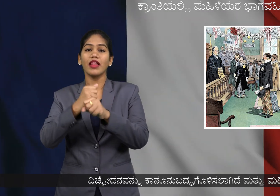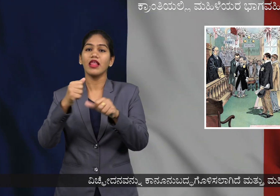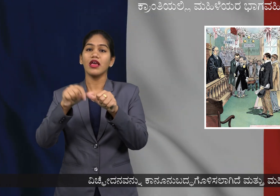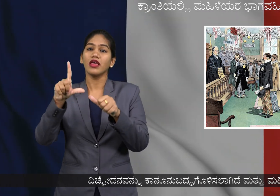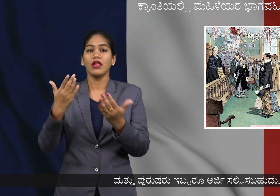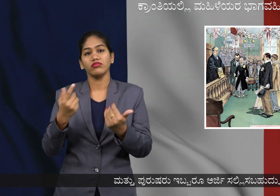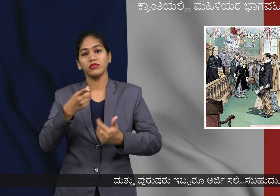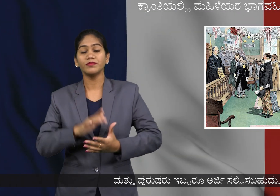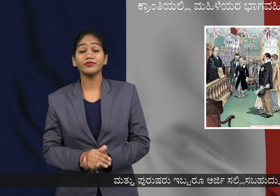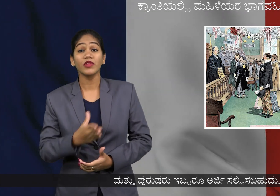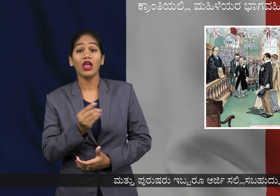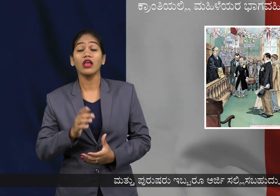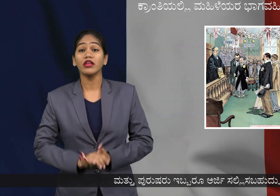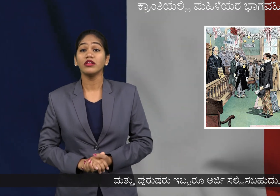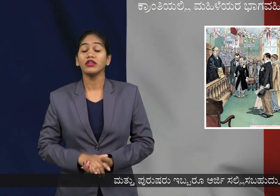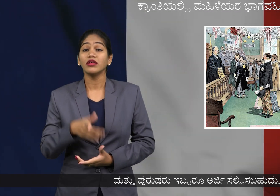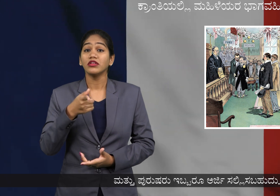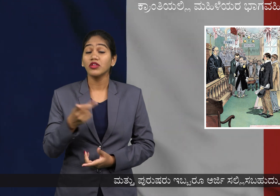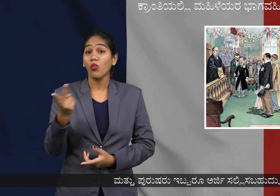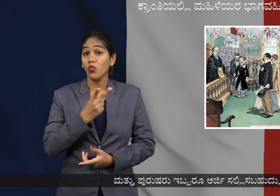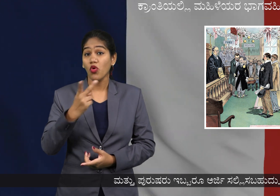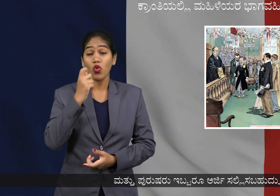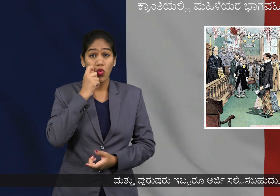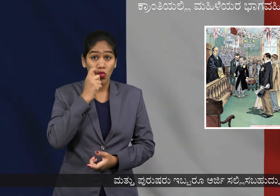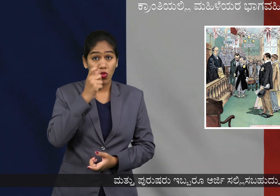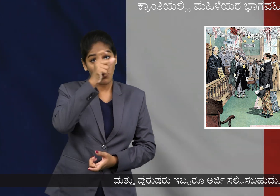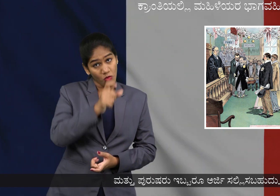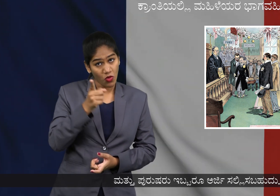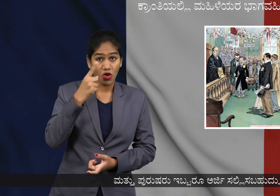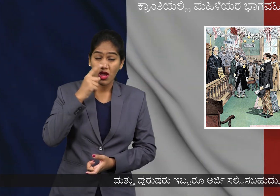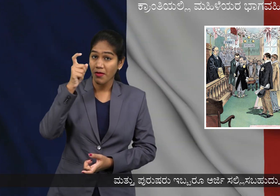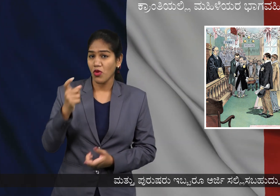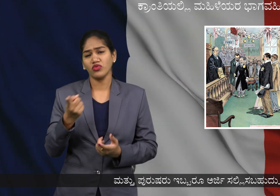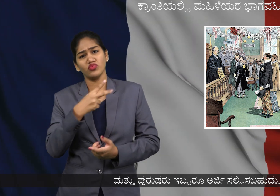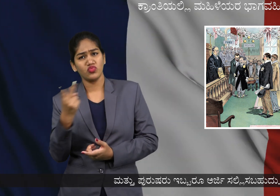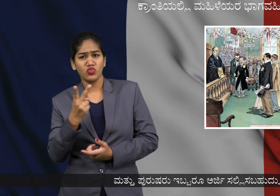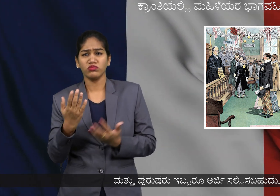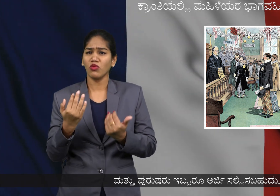ಮತ್ತು ಮಹಿಳೆಯರು ಮತ್ತು ಪುರುಷರು ಇಬ್ಬರೂ ಅರ್ಜಿ ಸಲ್ಲಿಸಬಹುದು.